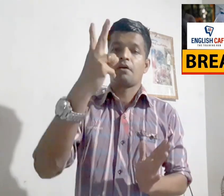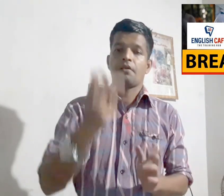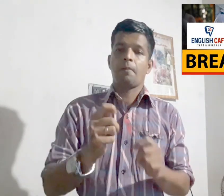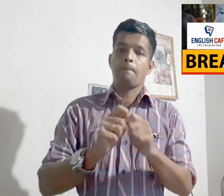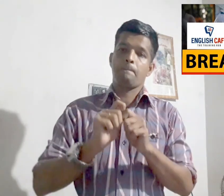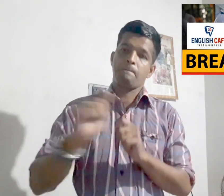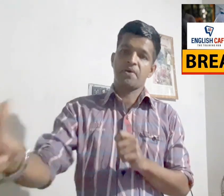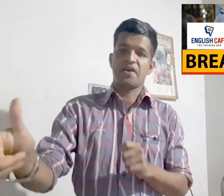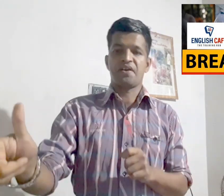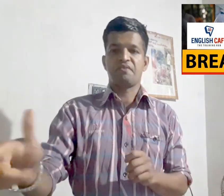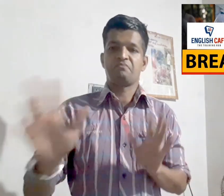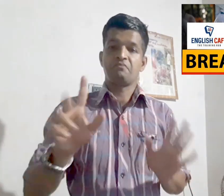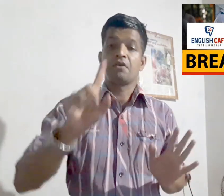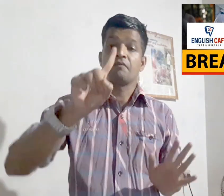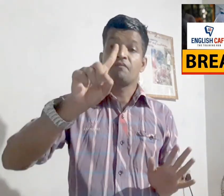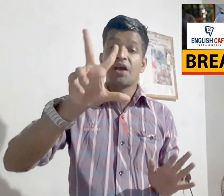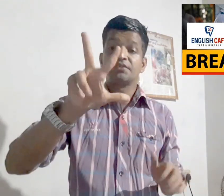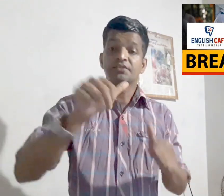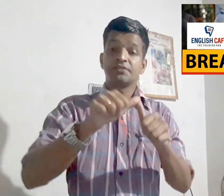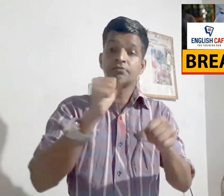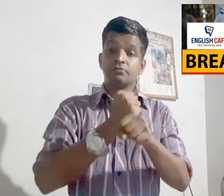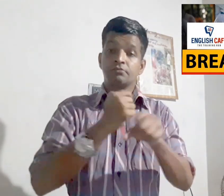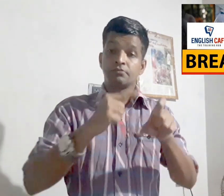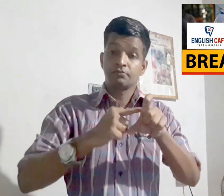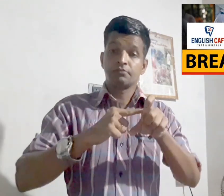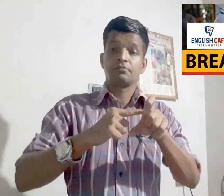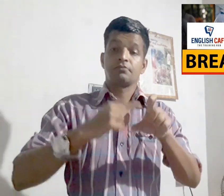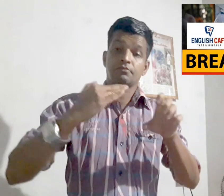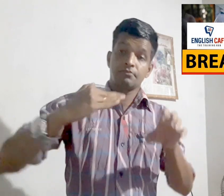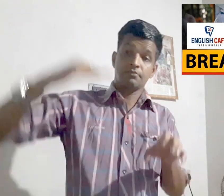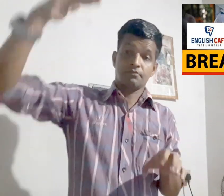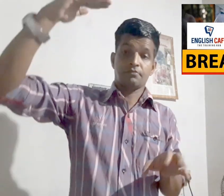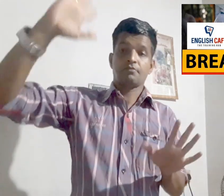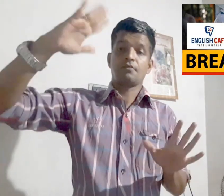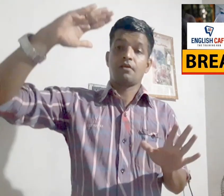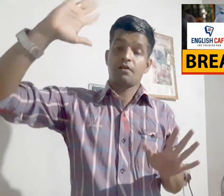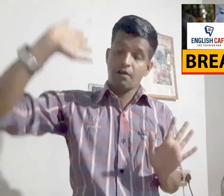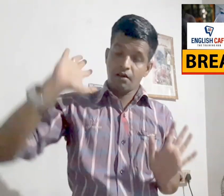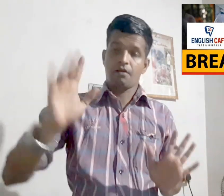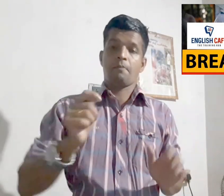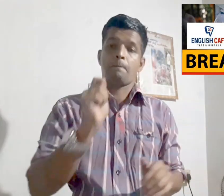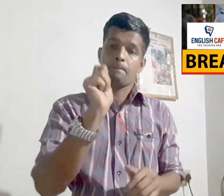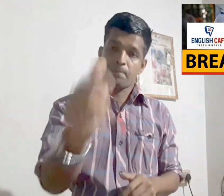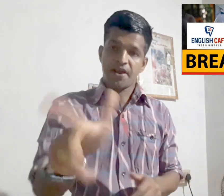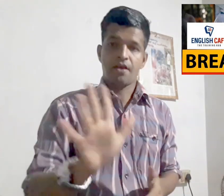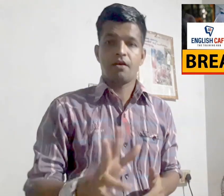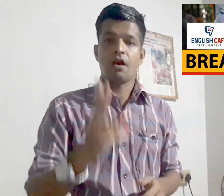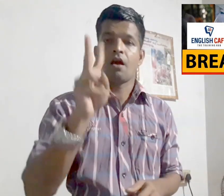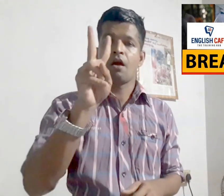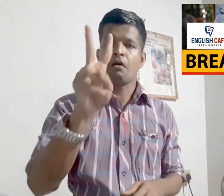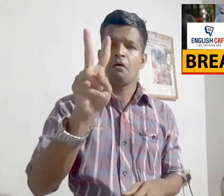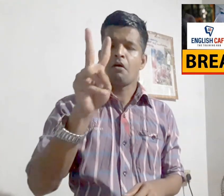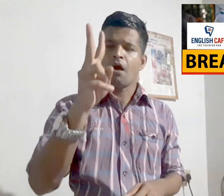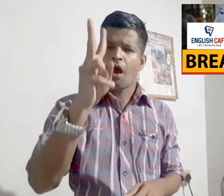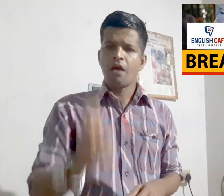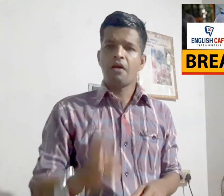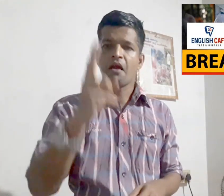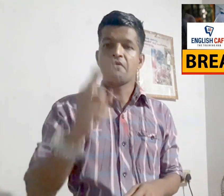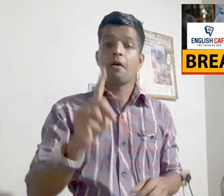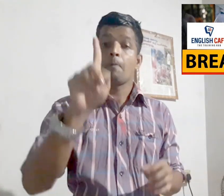ക്ലാസ്സിലെ കുട്ടികൾക്കുള്ള മുഖ്യമന്ത്രിയുടെ ആശംസാ കാർഡ് അധ്യാപകർ നേരിട്ട് എത്തിക്കേണ്ടെന്ന് പൊതുവിദ്യാഭ്യാസ മന്ത്രി വി ശിവൻകുട്ടി പോസ്റ്റിലായോ